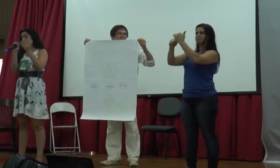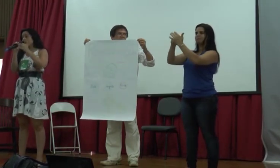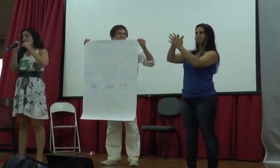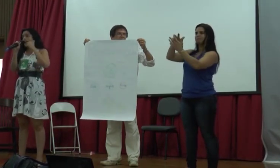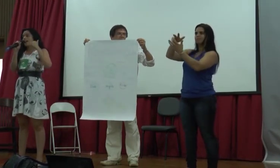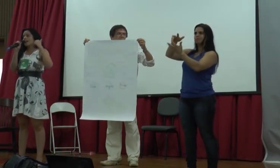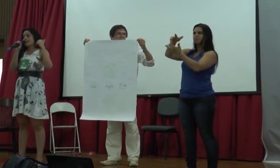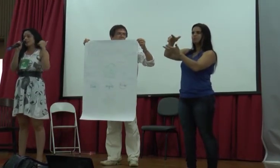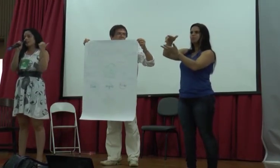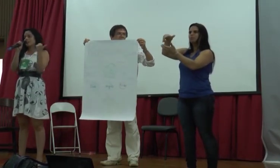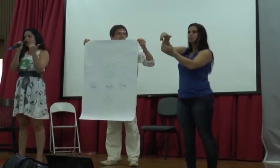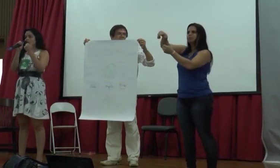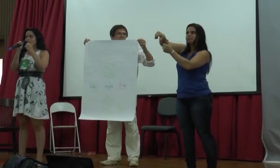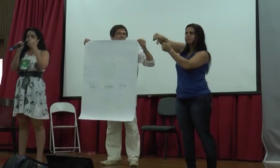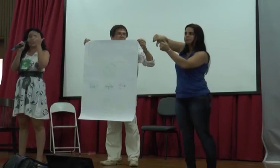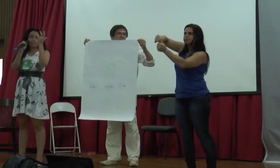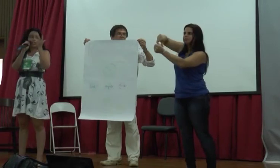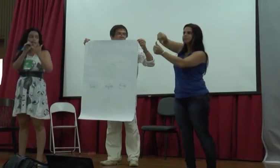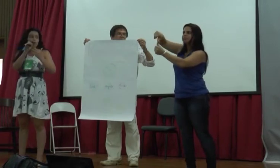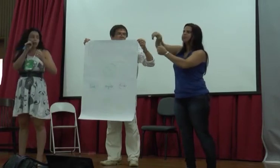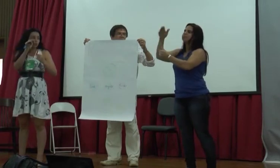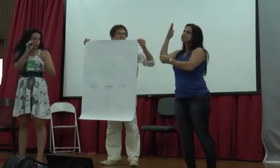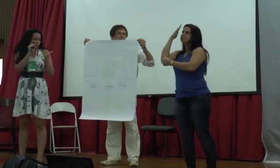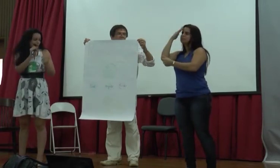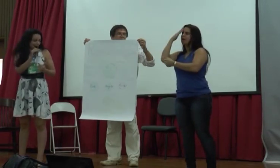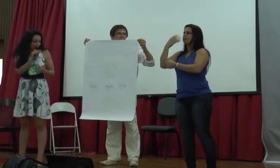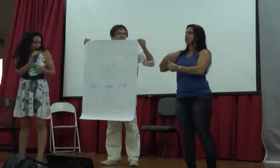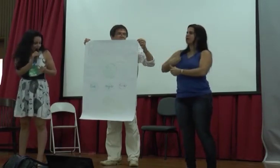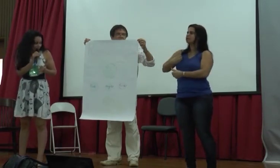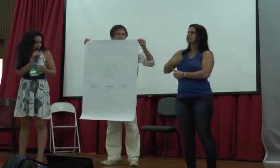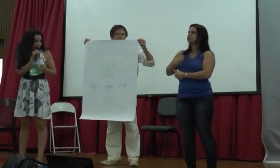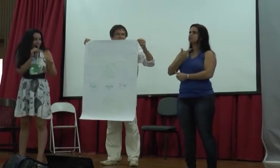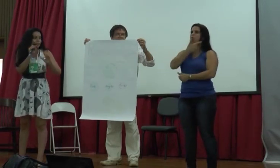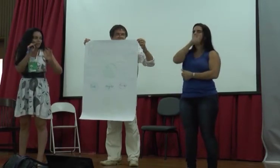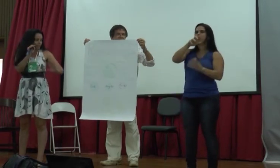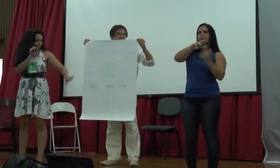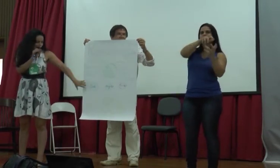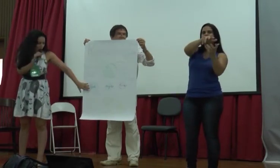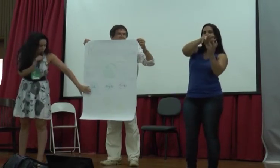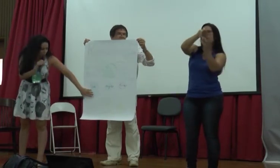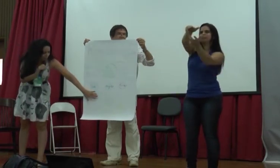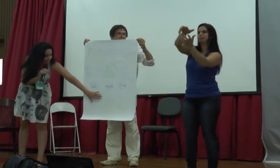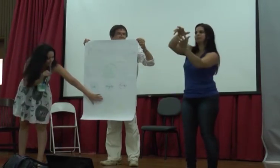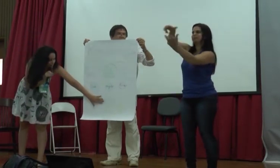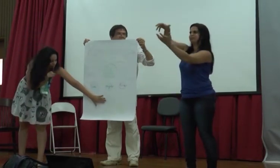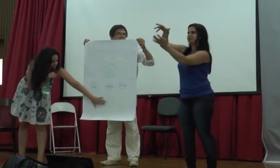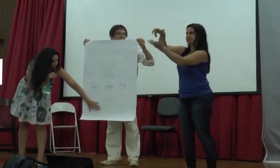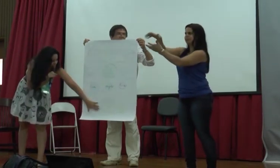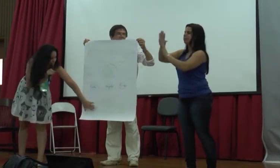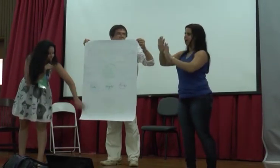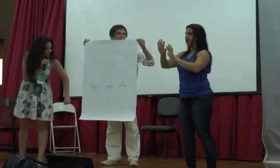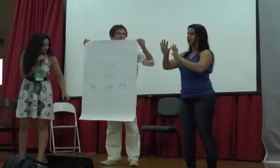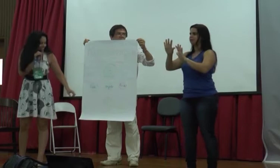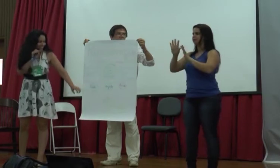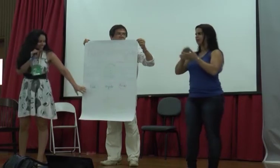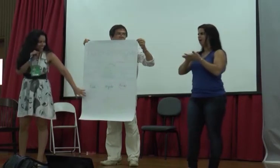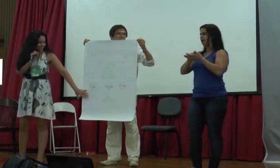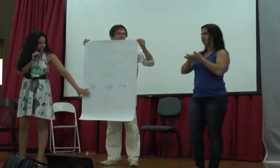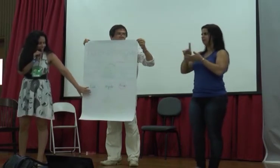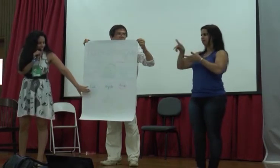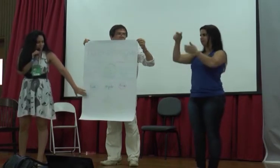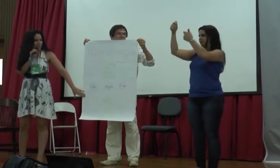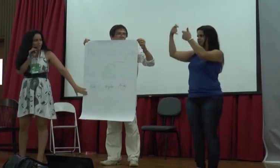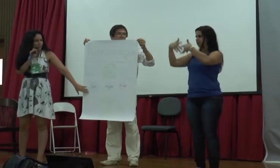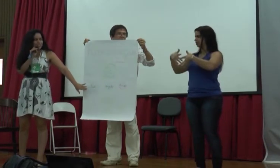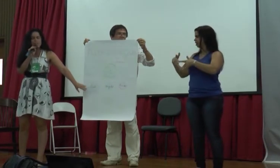Sabe-se que a questão de que existem outros planetas, etc., mas eu não vou completar agora não, porque